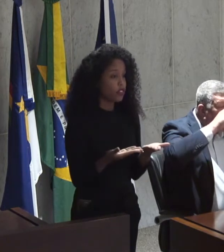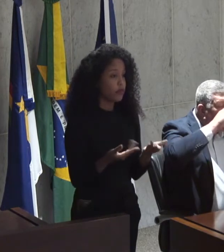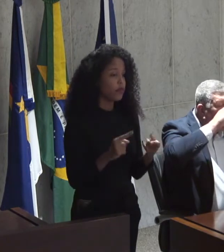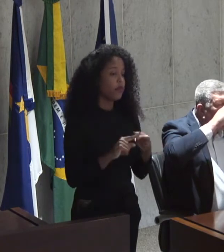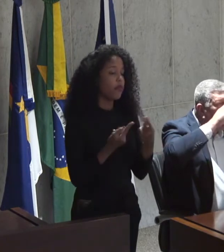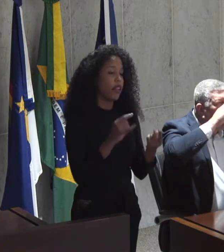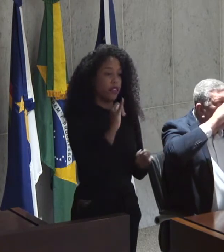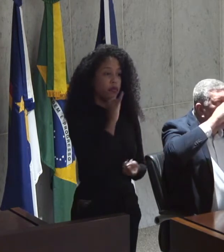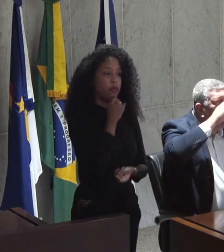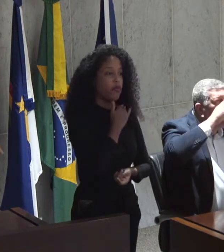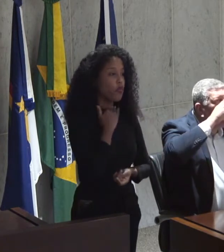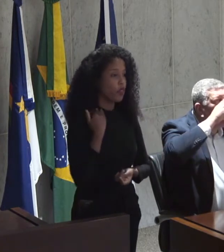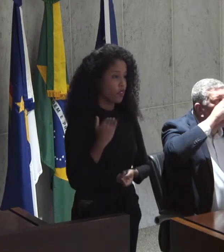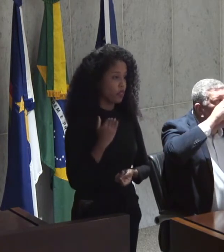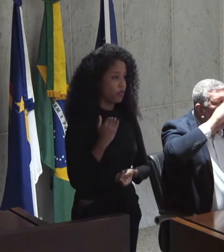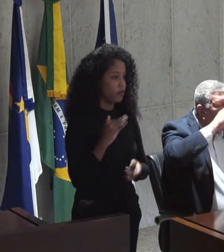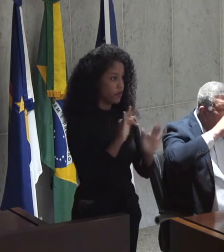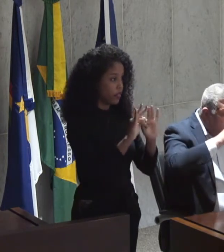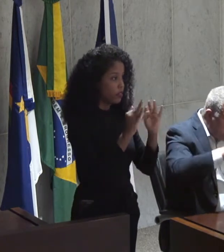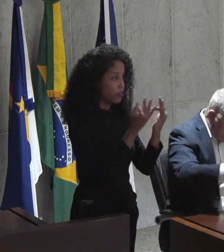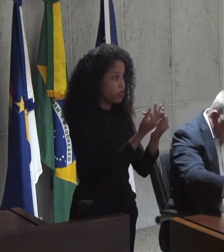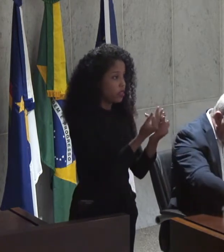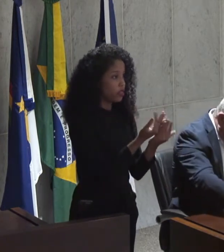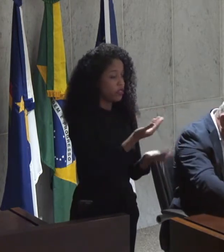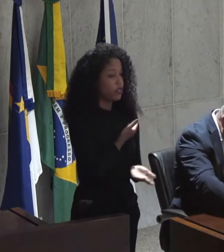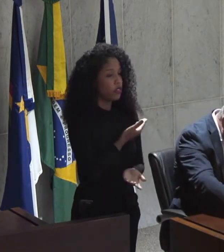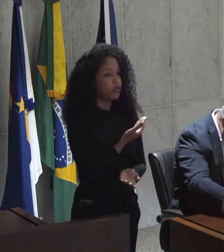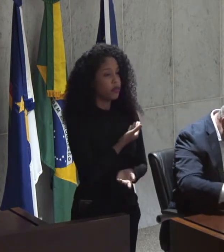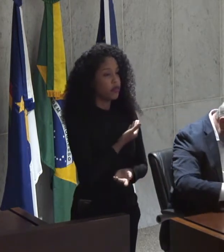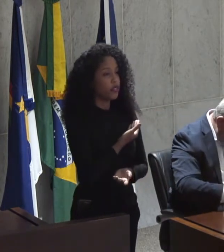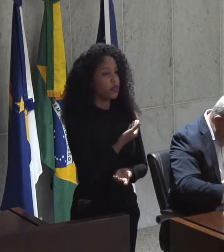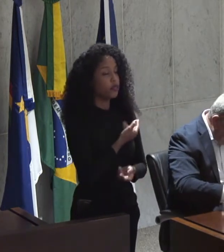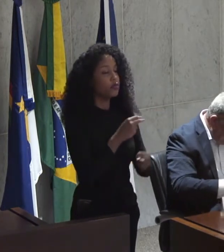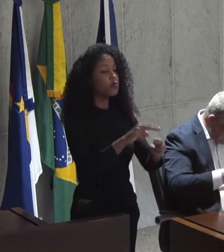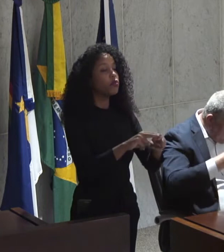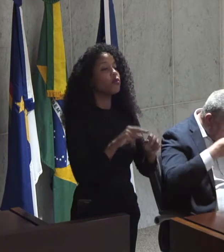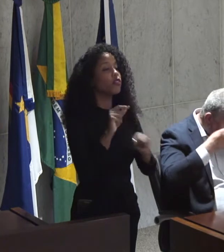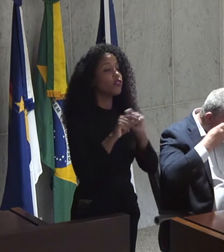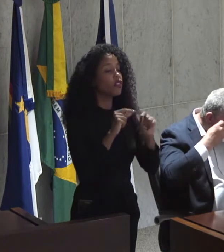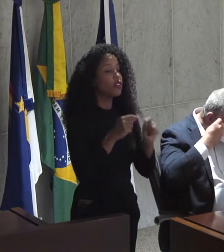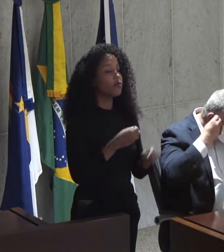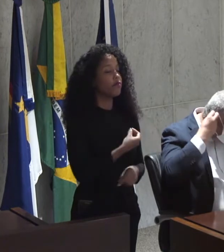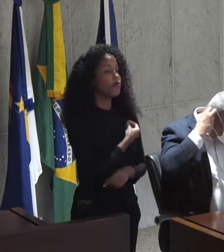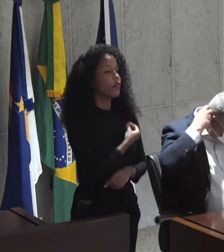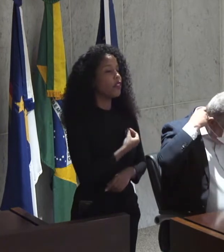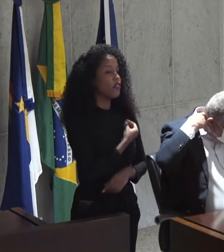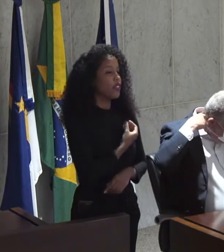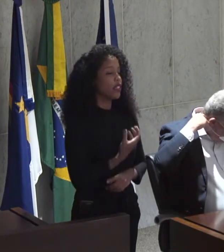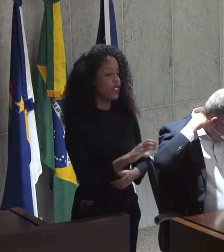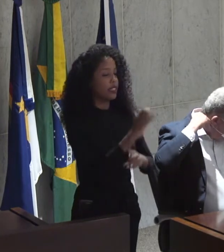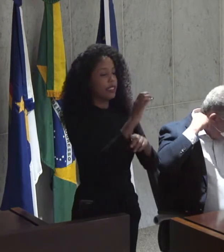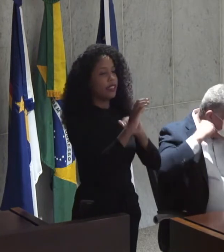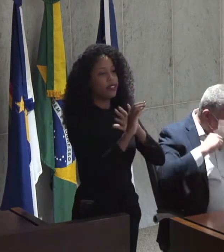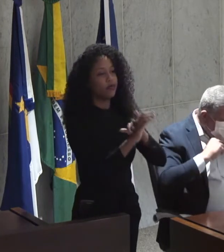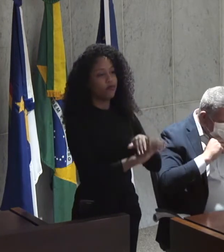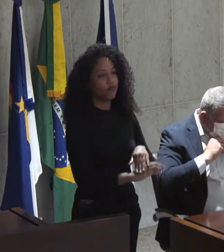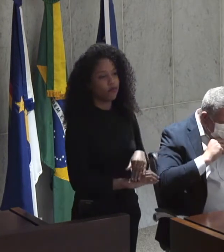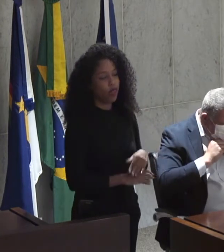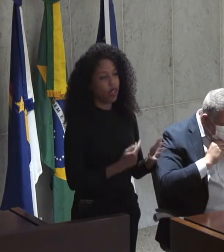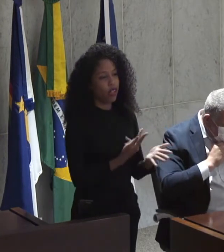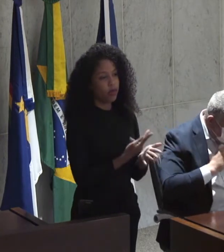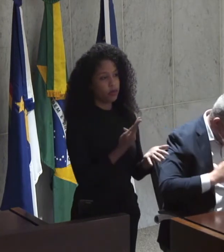morreram, nossas famílias e nossos amigos, pelo desrespeito à vida, à negação da ciência. E eu fico